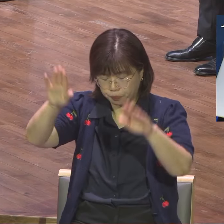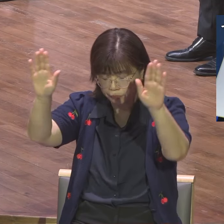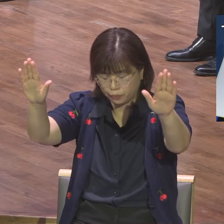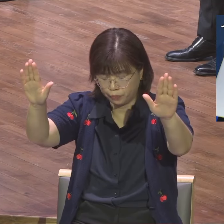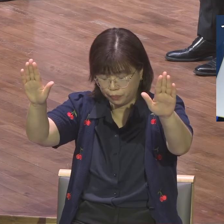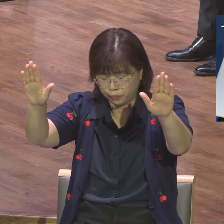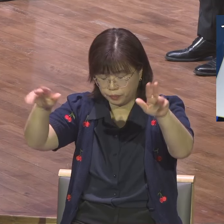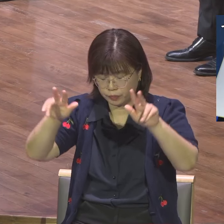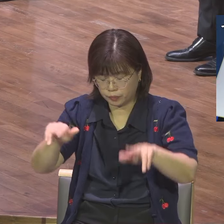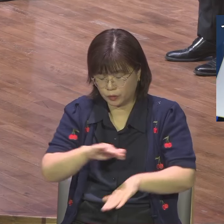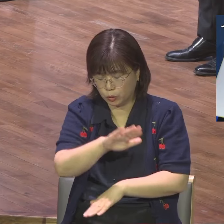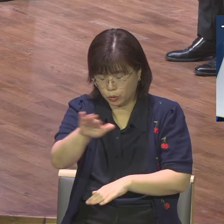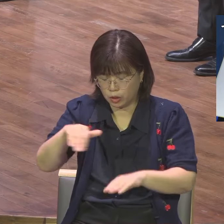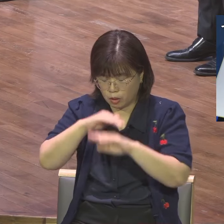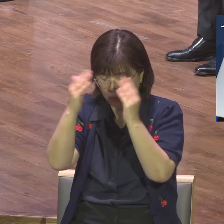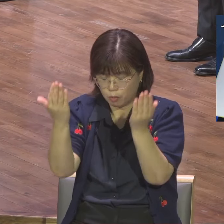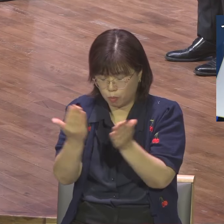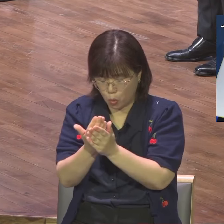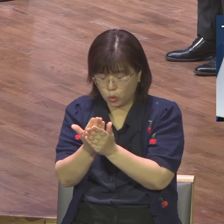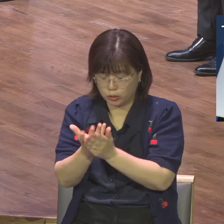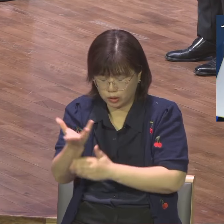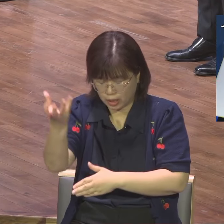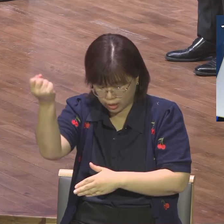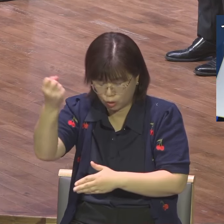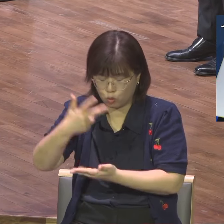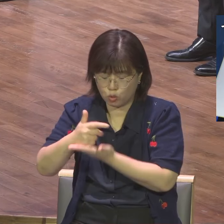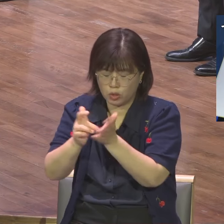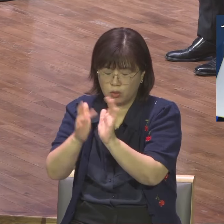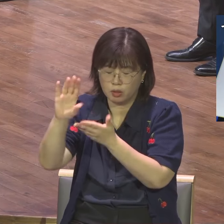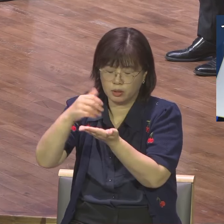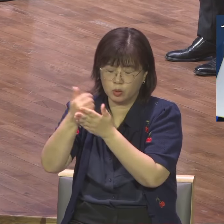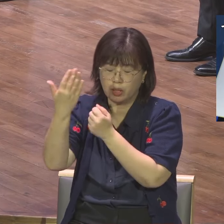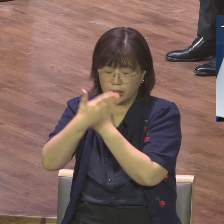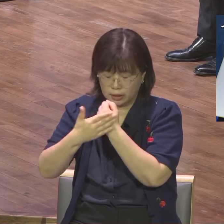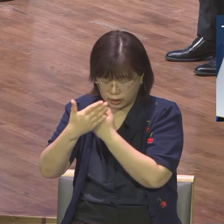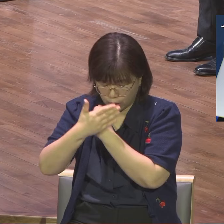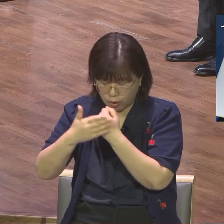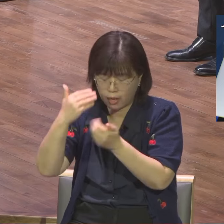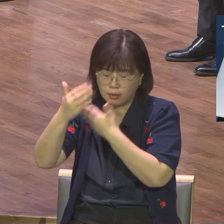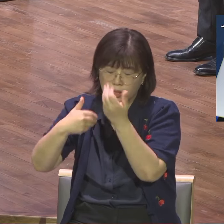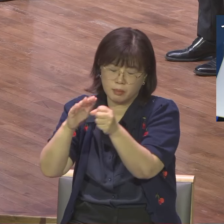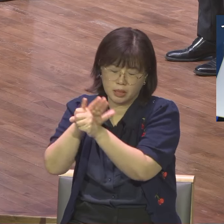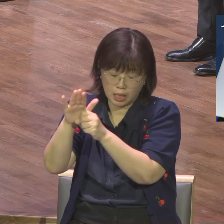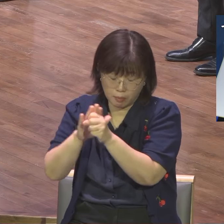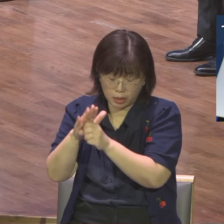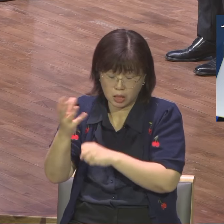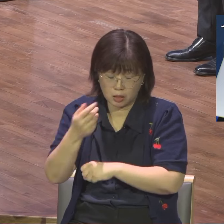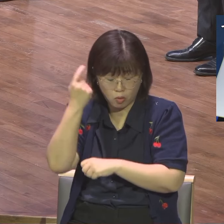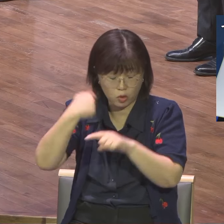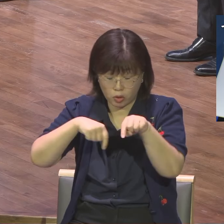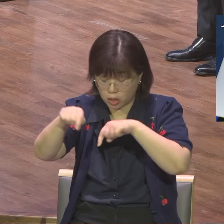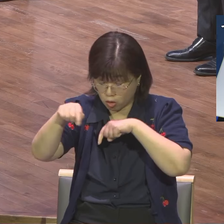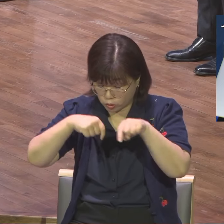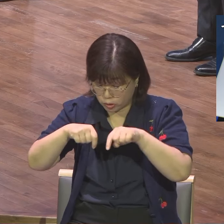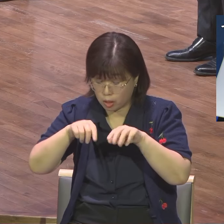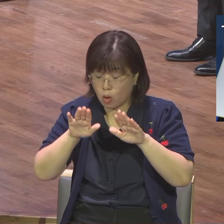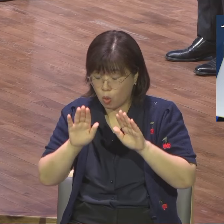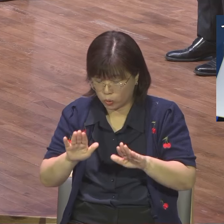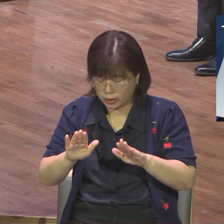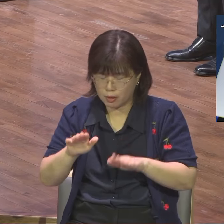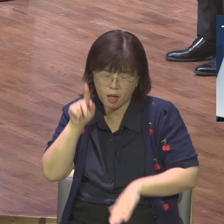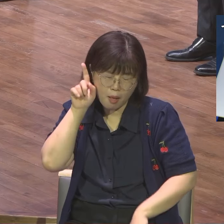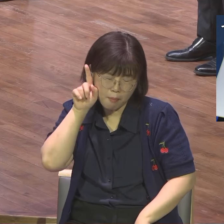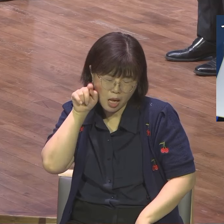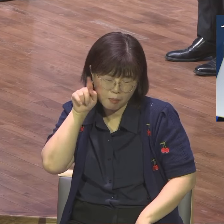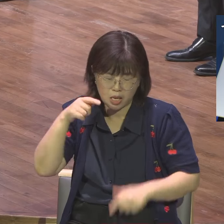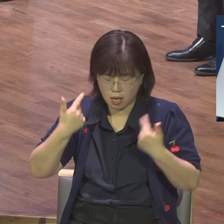이제는 우리의 모든 것 되시는 주 예수 그리스도의 은혜와 하나님의 사랑하심과 성령의 역사하심이 날마다